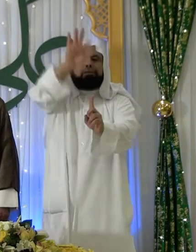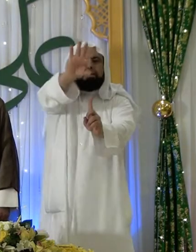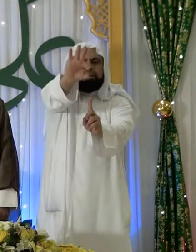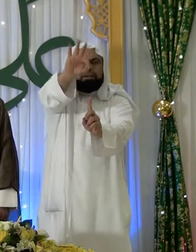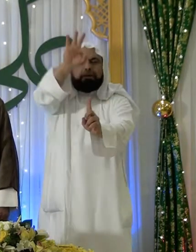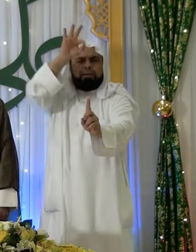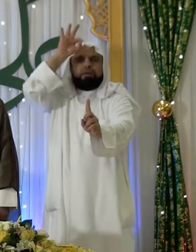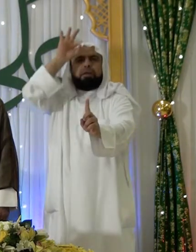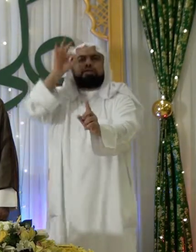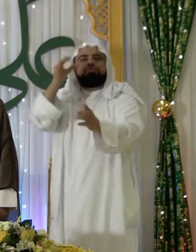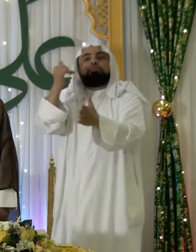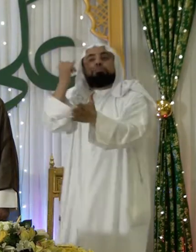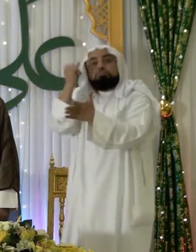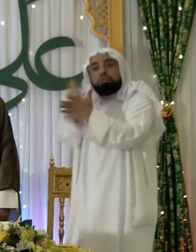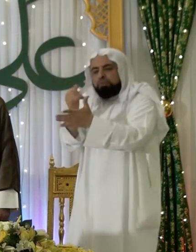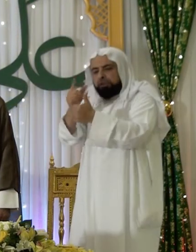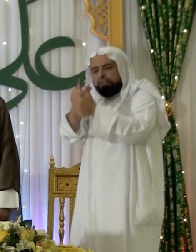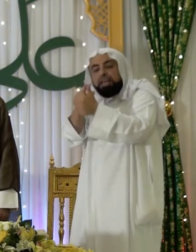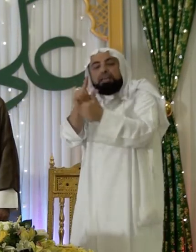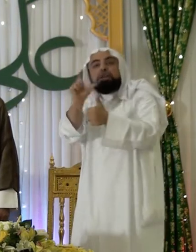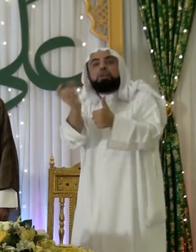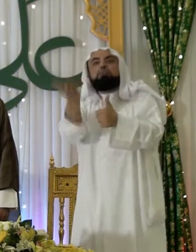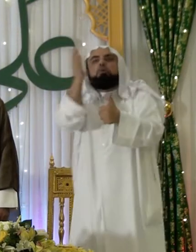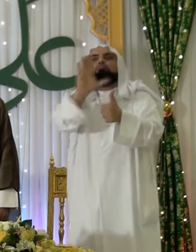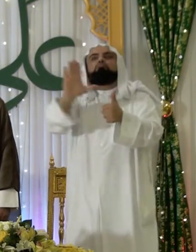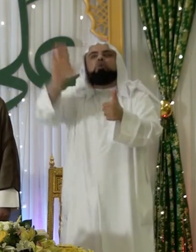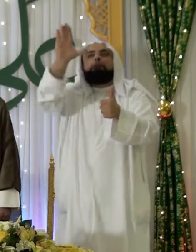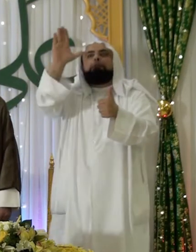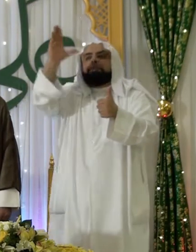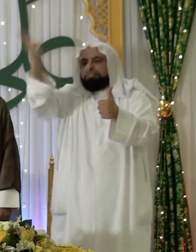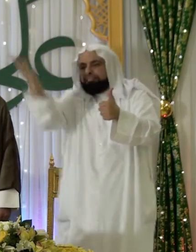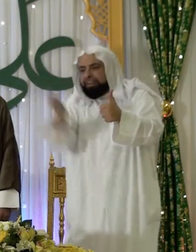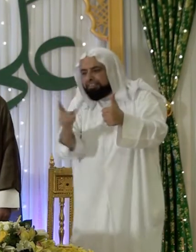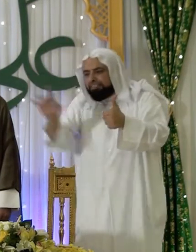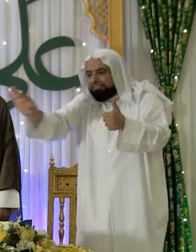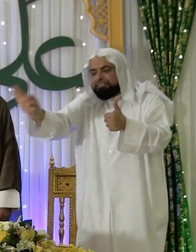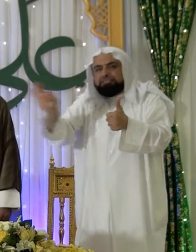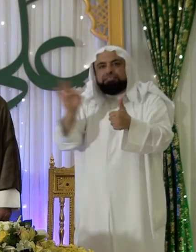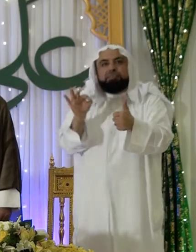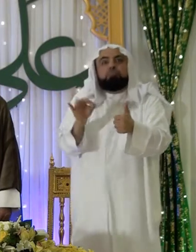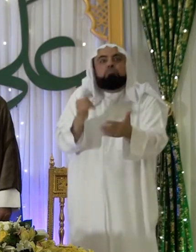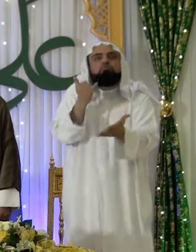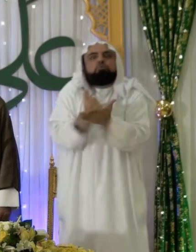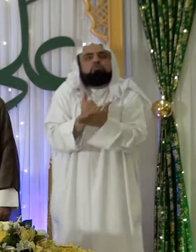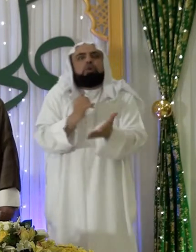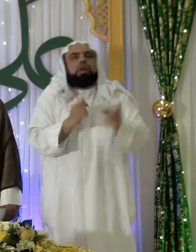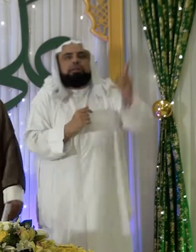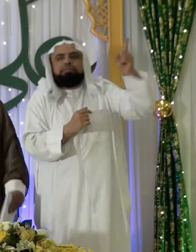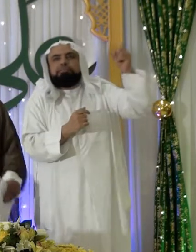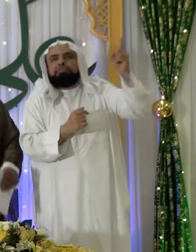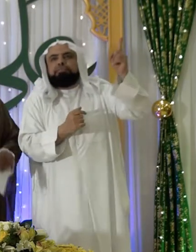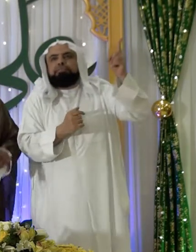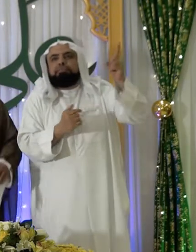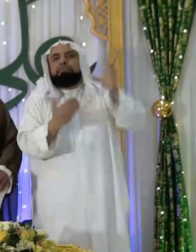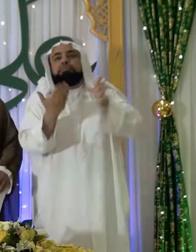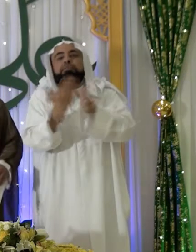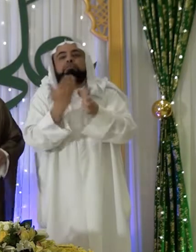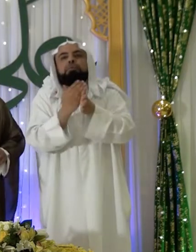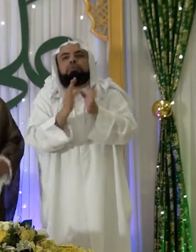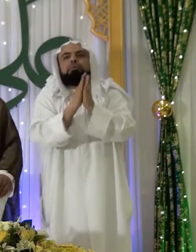واختارها رسول الله صلى الله عليه وآله لتكون